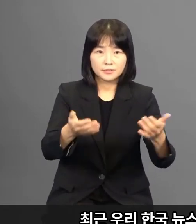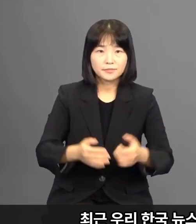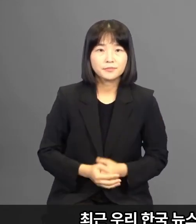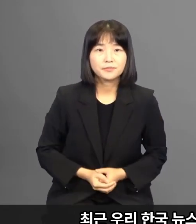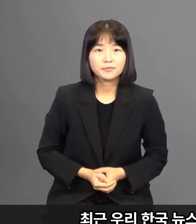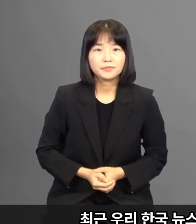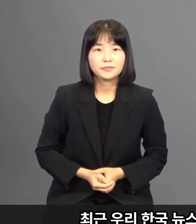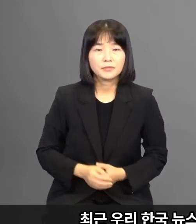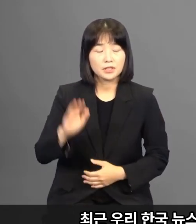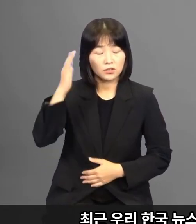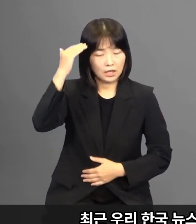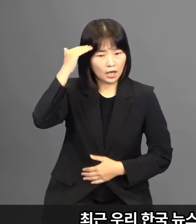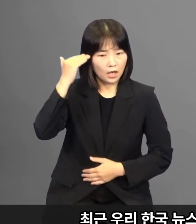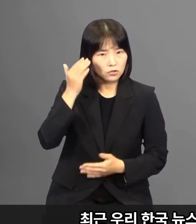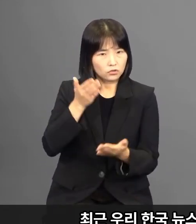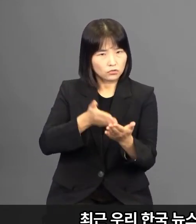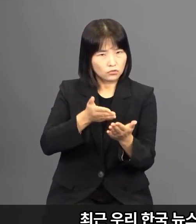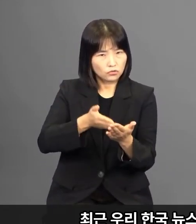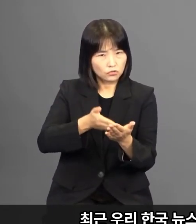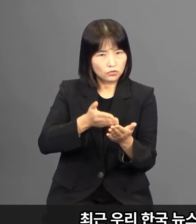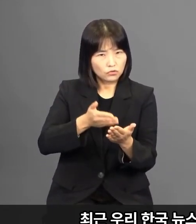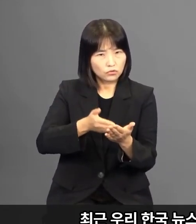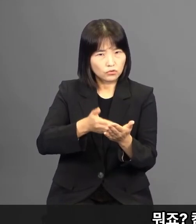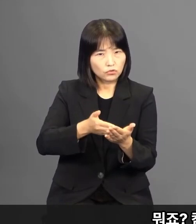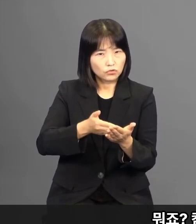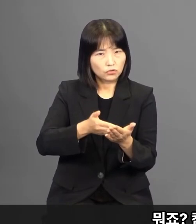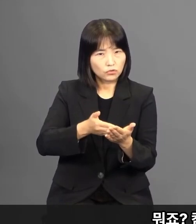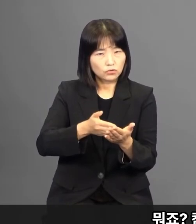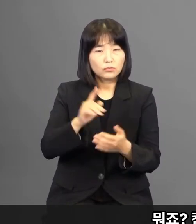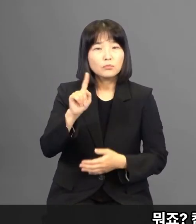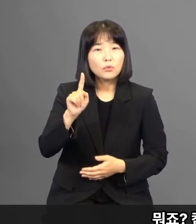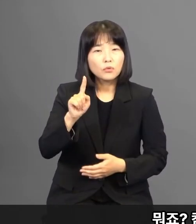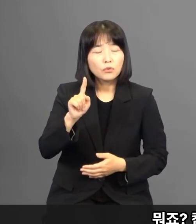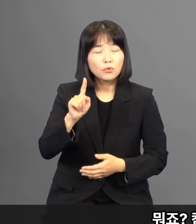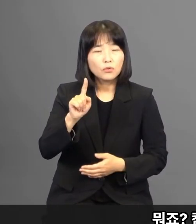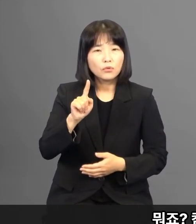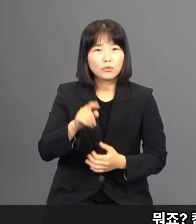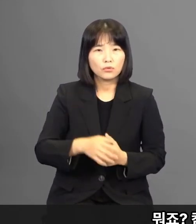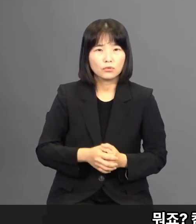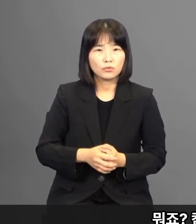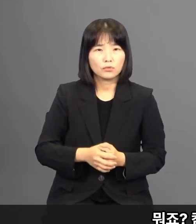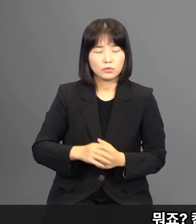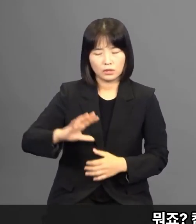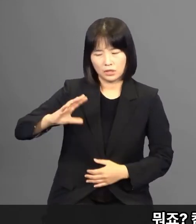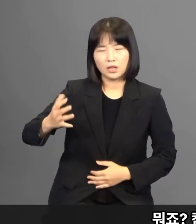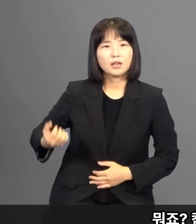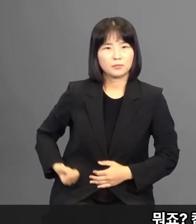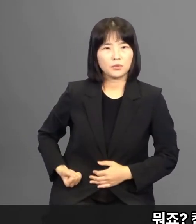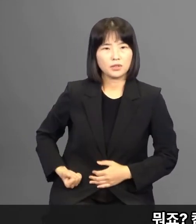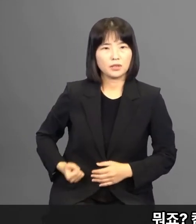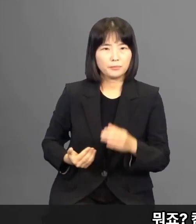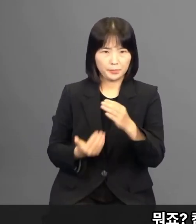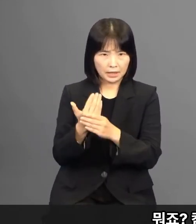최근 우리 한국 뉴스를 도배한 사건이 하나 있습니다. 뭐죠? 캄보디아